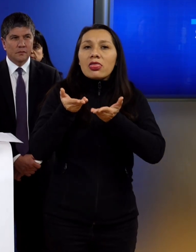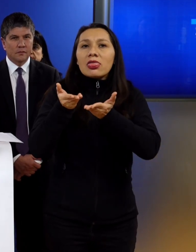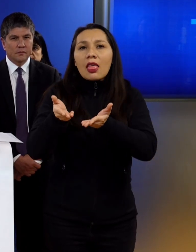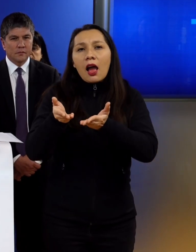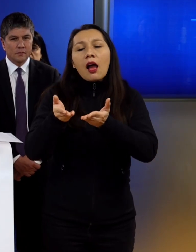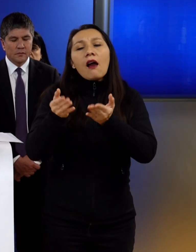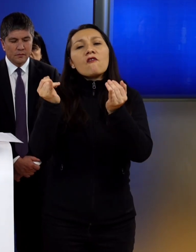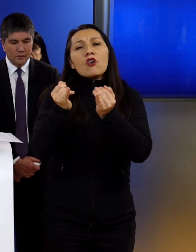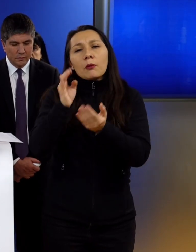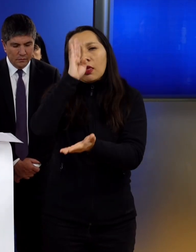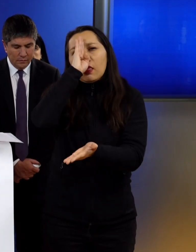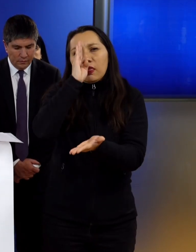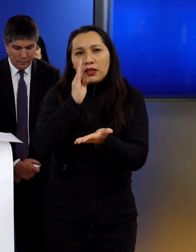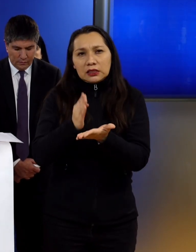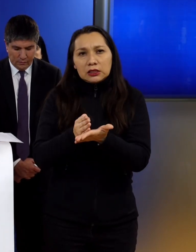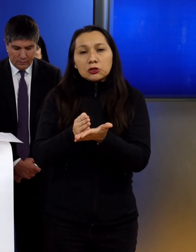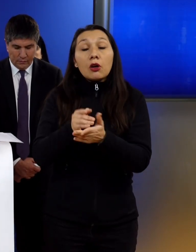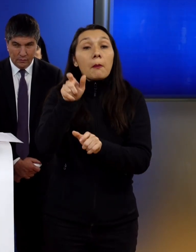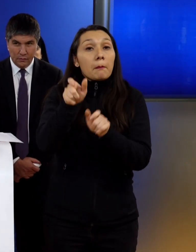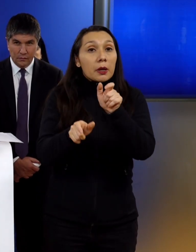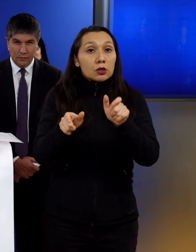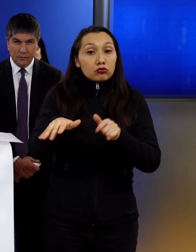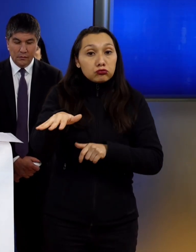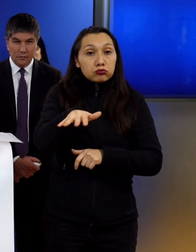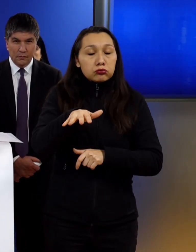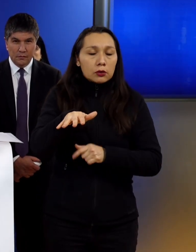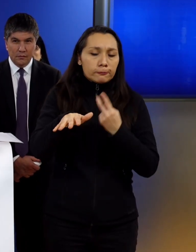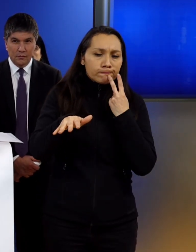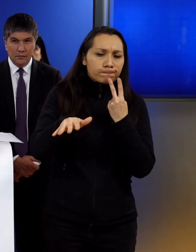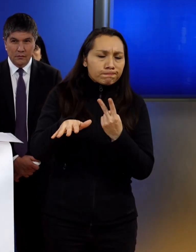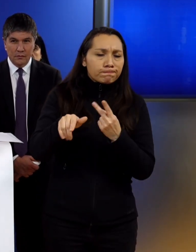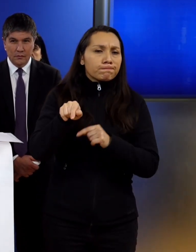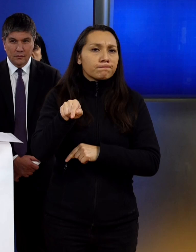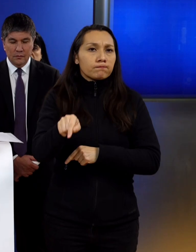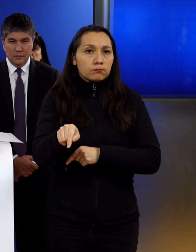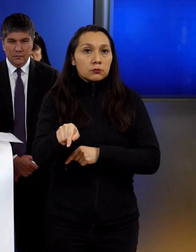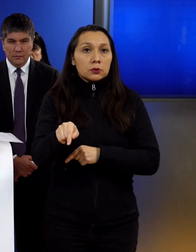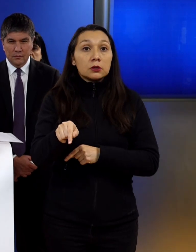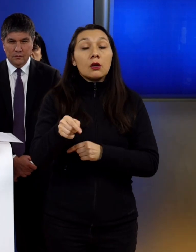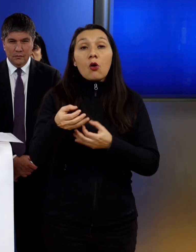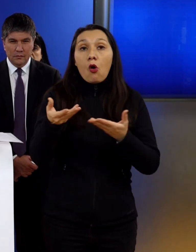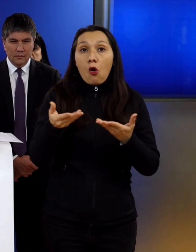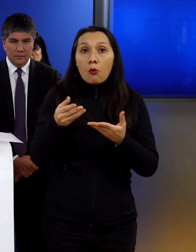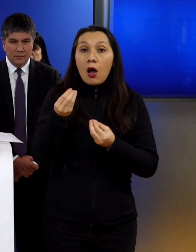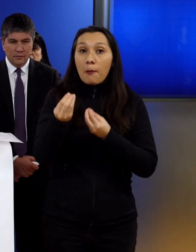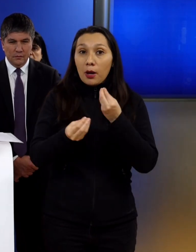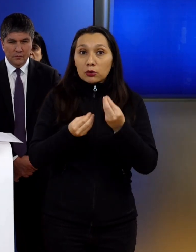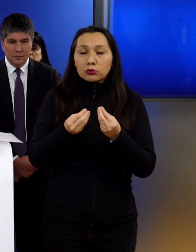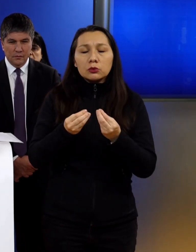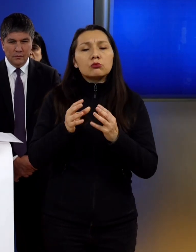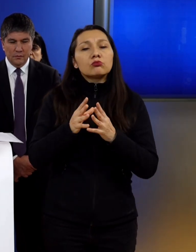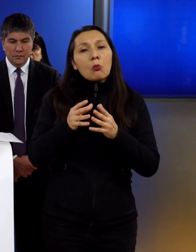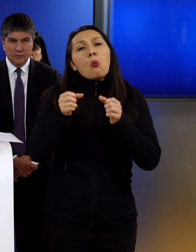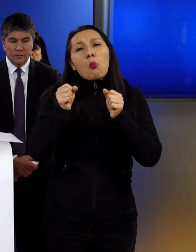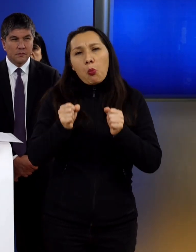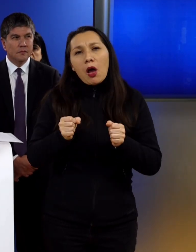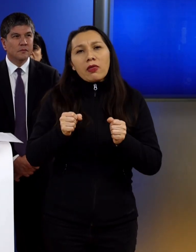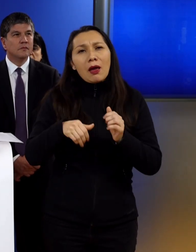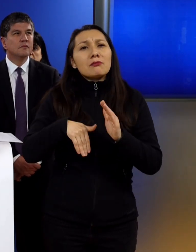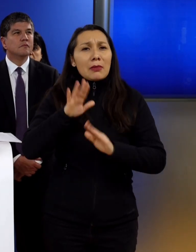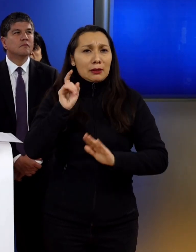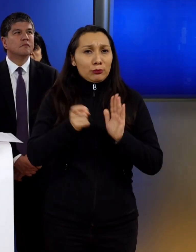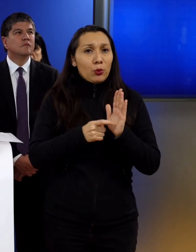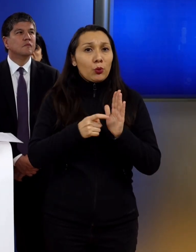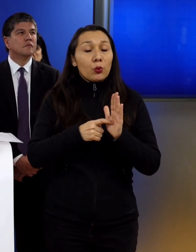este tipo de decisiones con personas que, por su condición y por la situación en que están, es altamente probable que